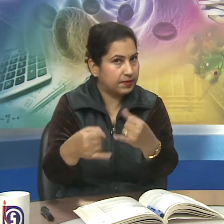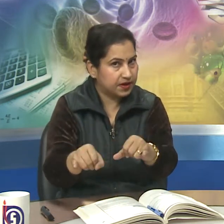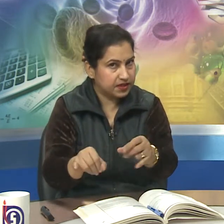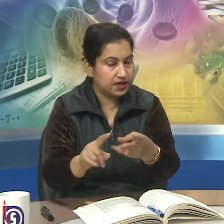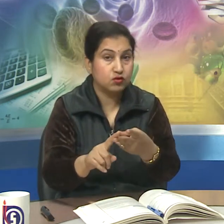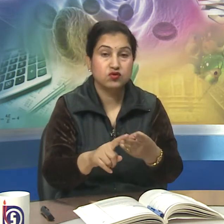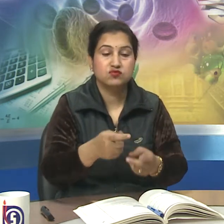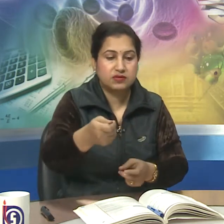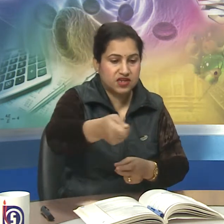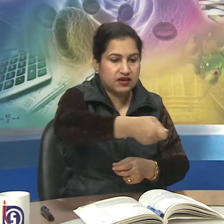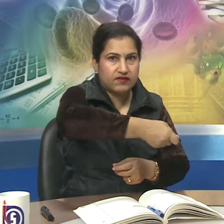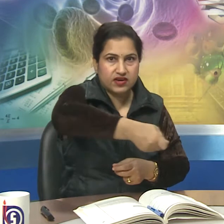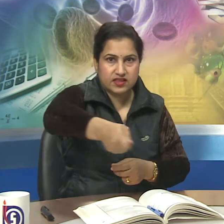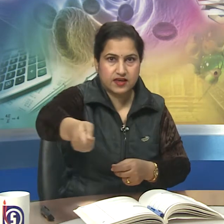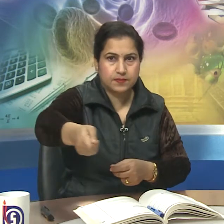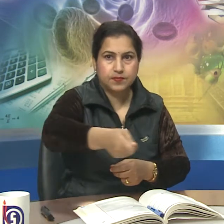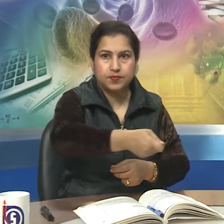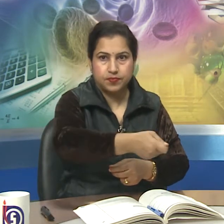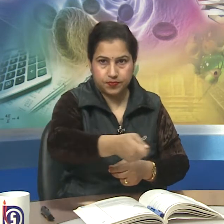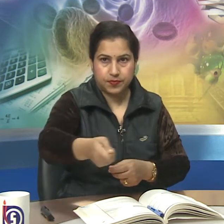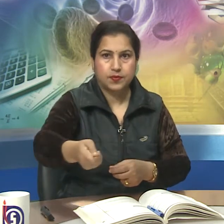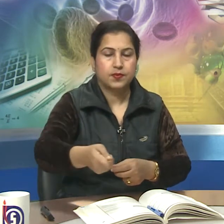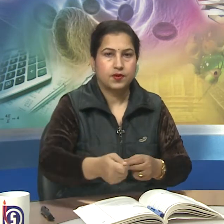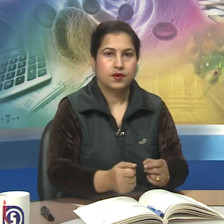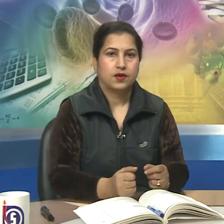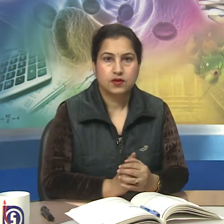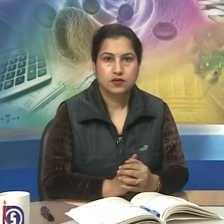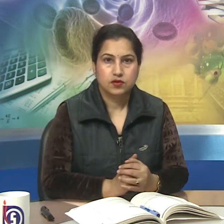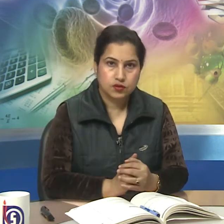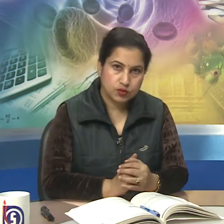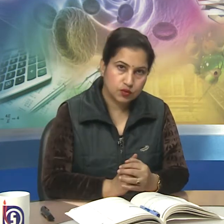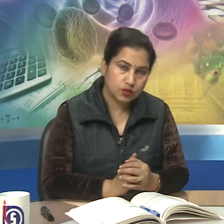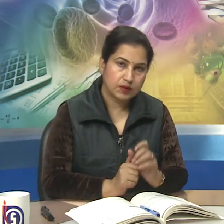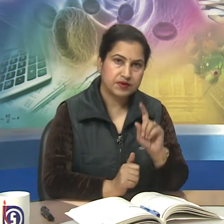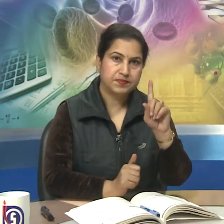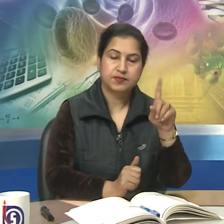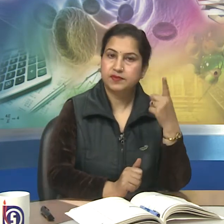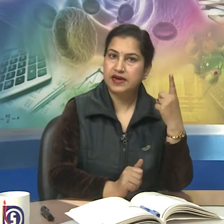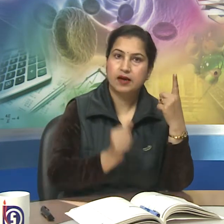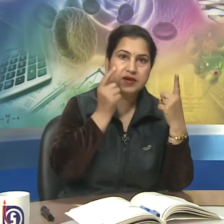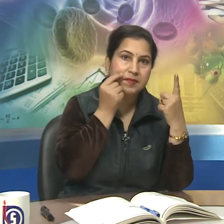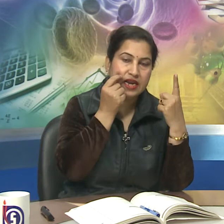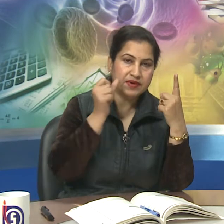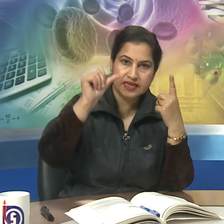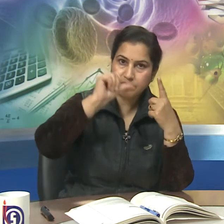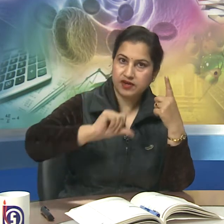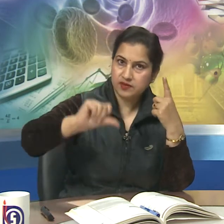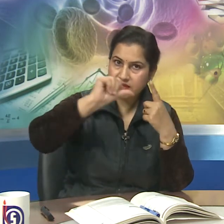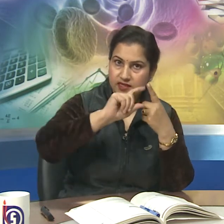खराब करते हैं क्योंकि इसमें हम छिड़काव करते हैं मैं तो अभी सबसे पहले हमने मैन में केमिकल की बात